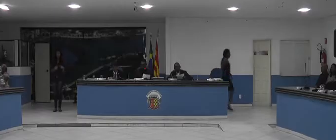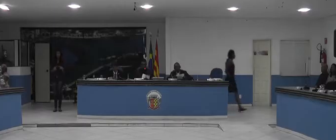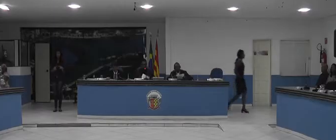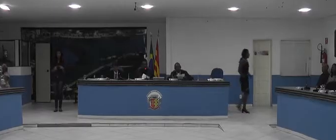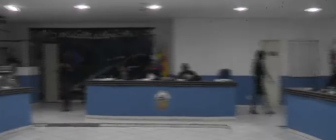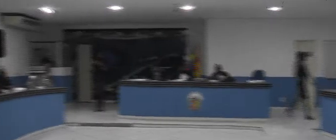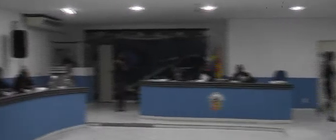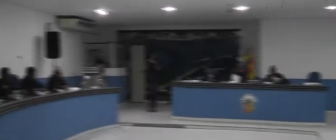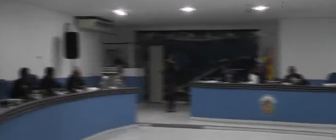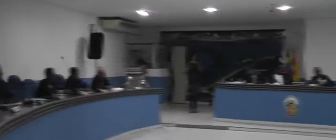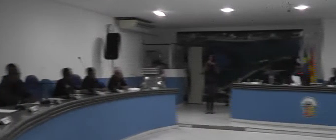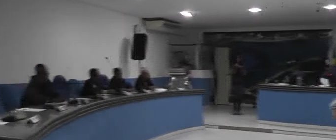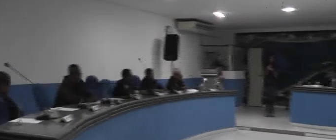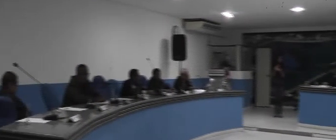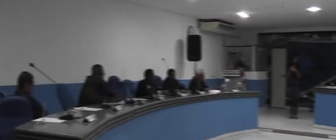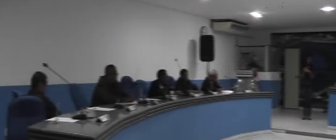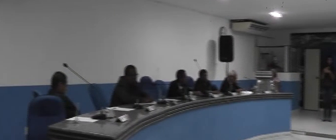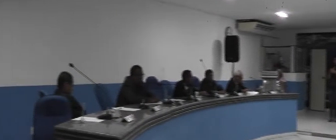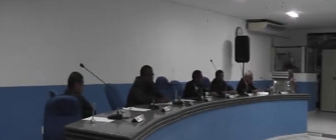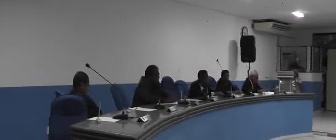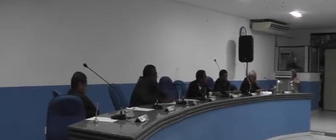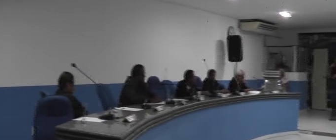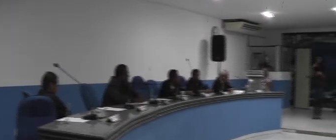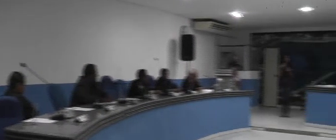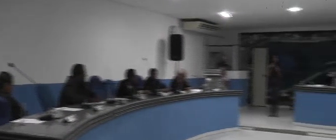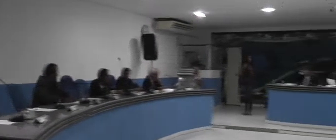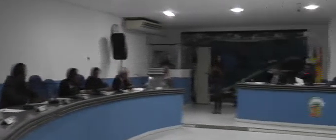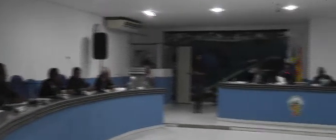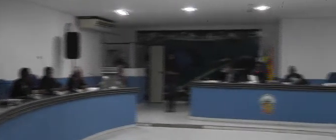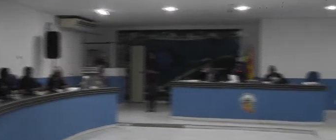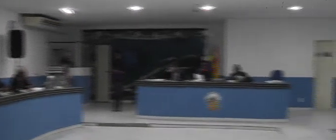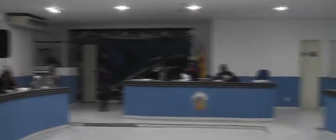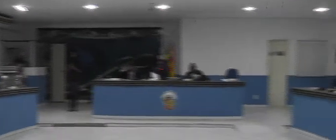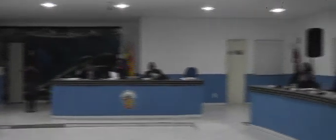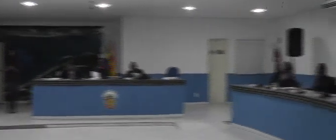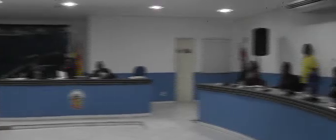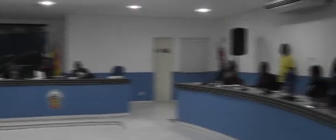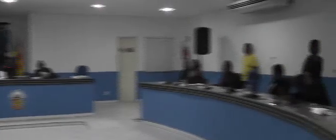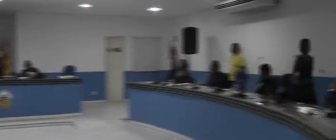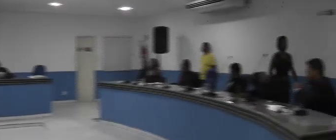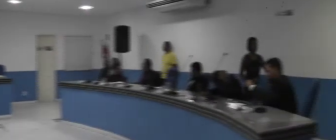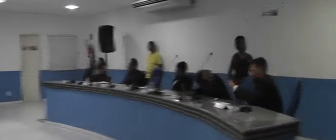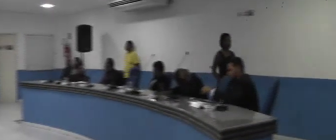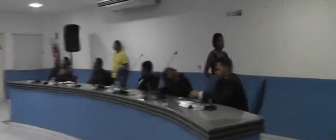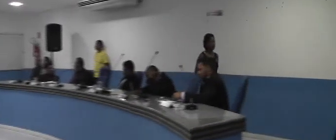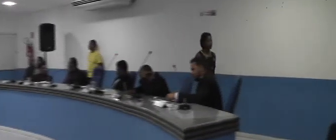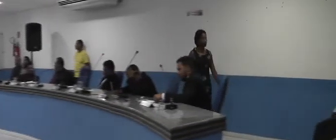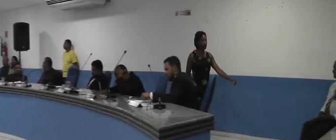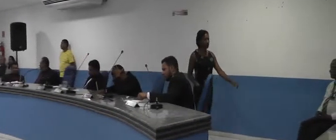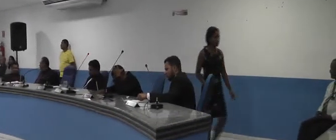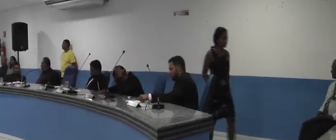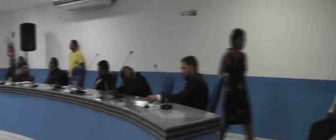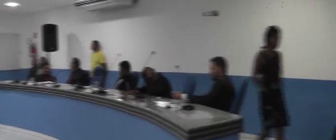em votação, vereadores que aprovam, permaneçam como se encontram. Aprovado.